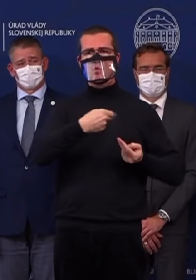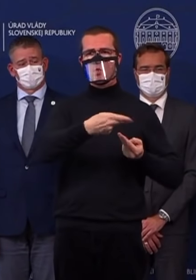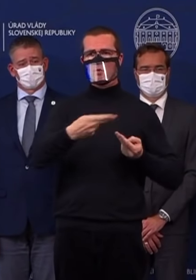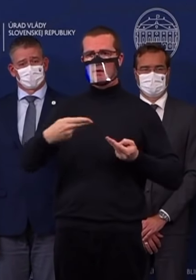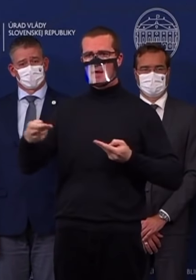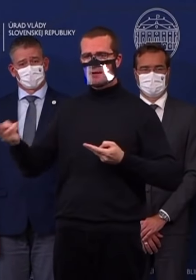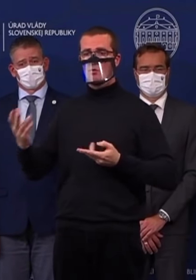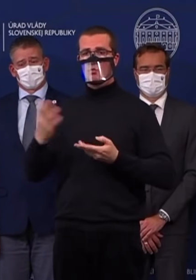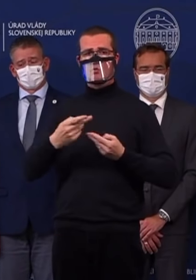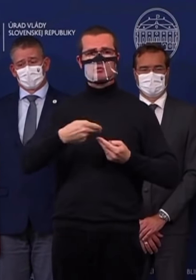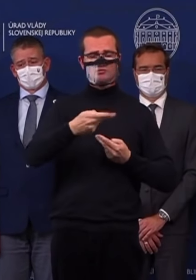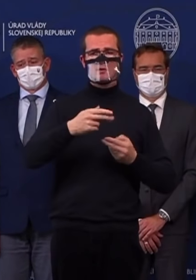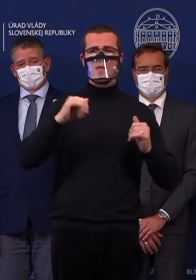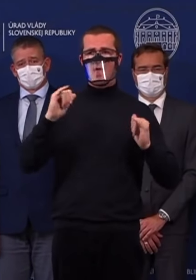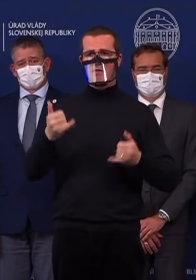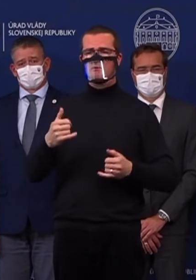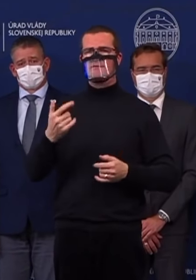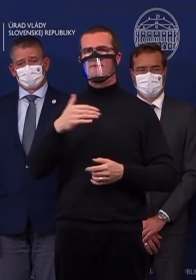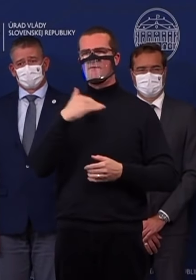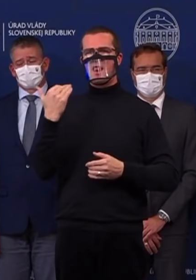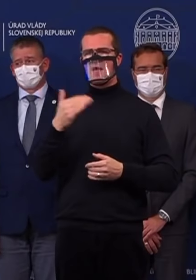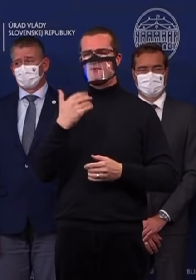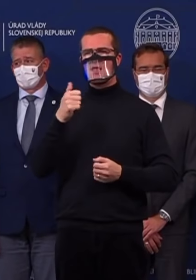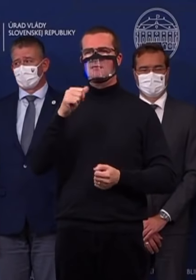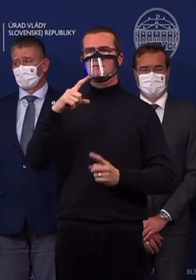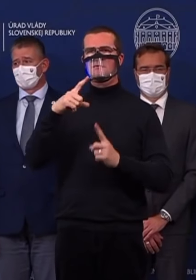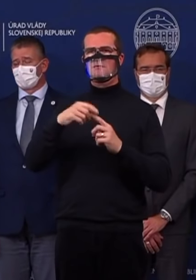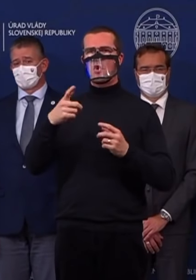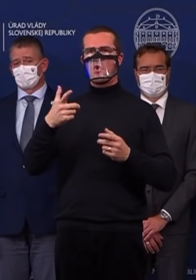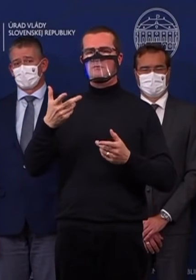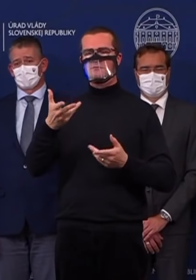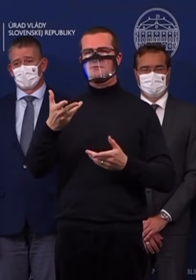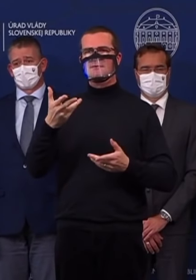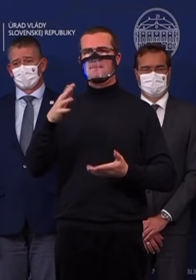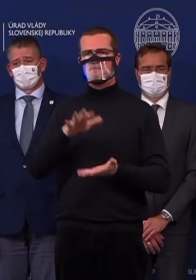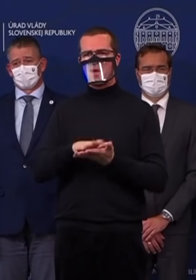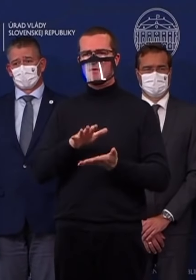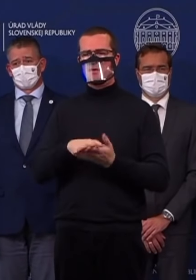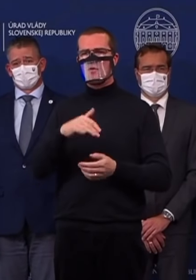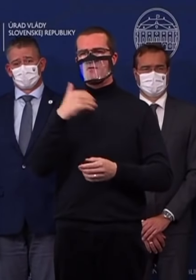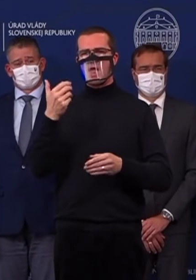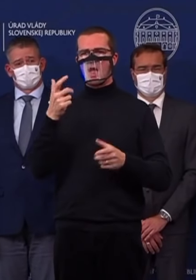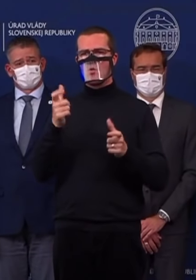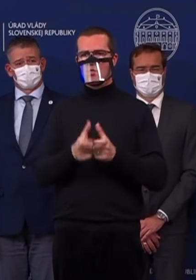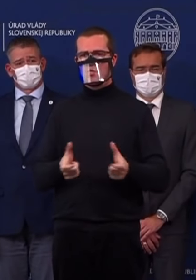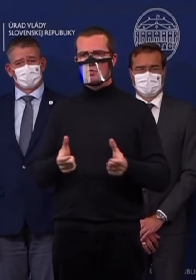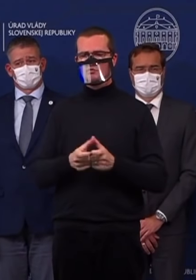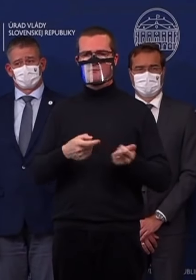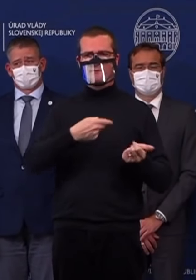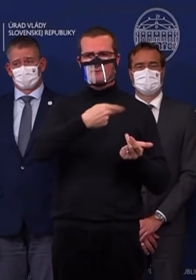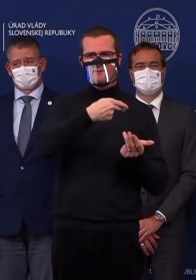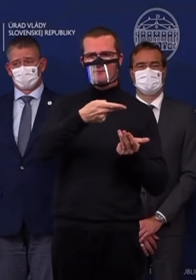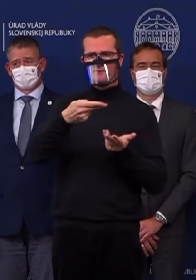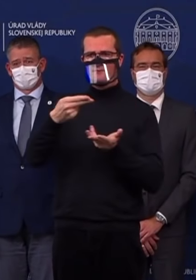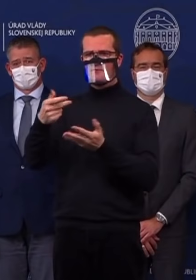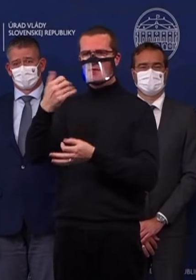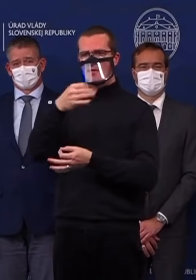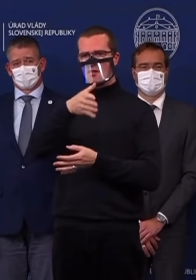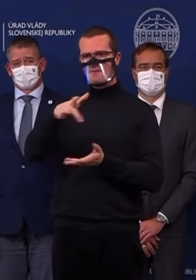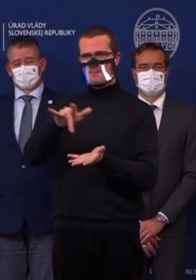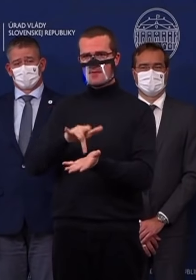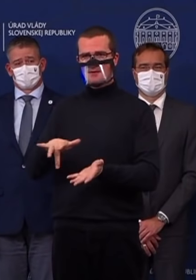už prepravila, ešte má prepraviť stovky a stovky tón materiálu a milióny kusov a správne ich distribuovať do jednotlivých odberných